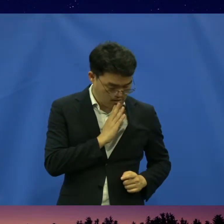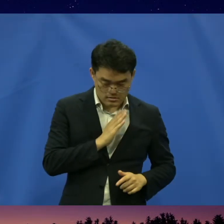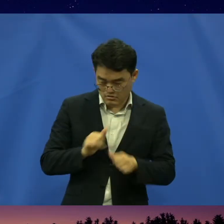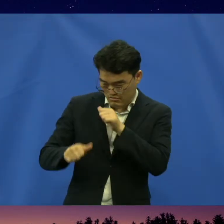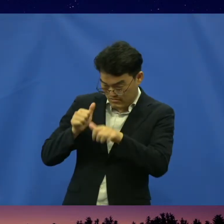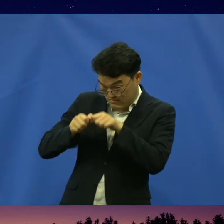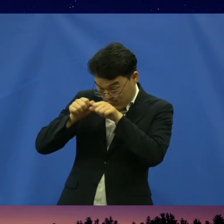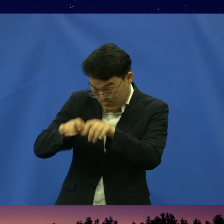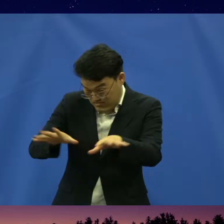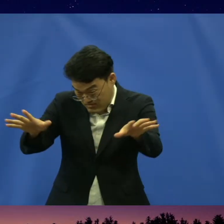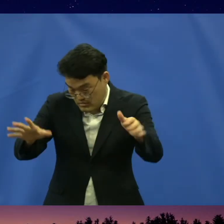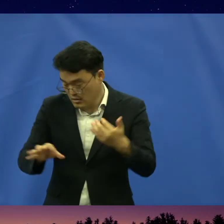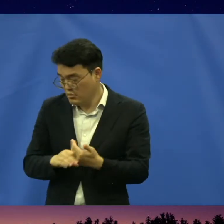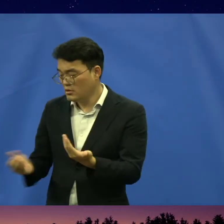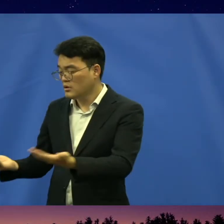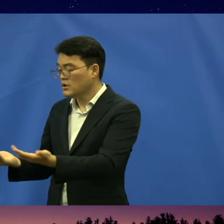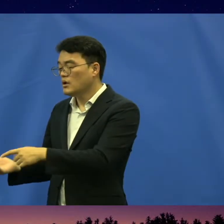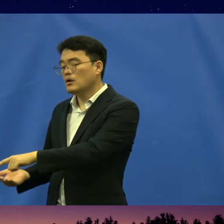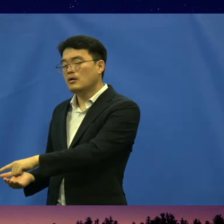여러분,